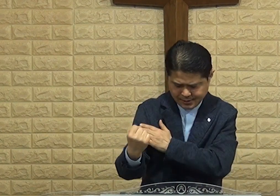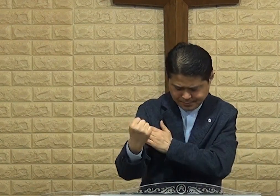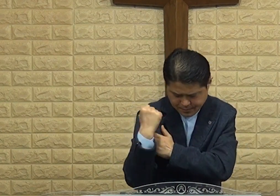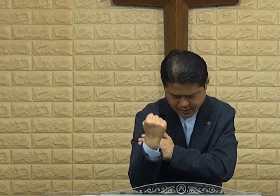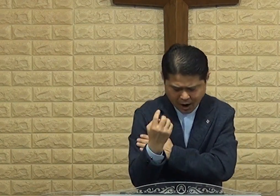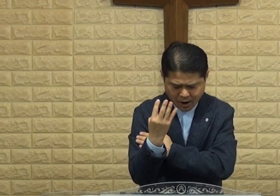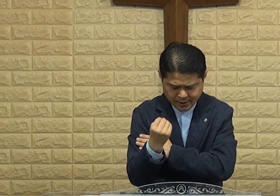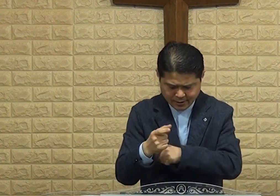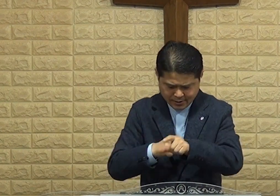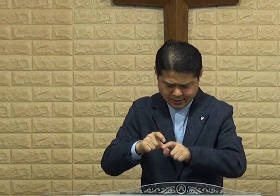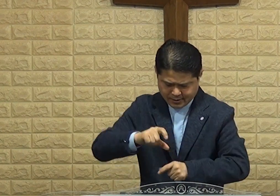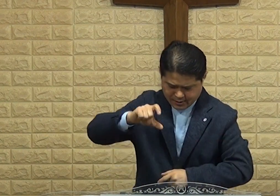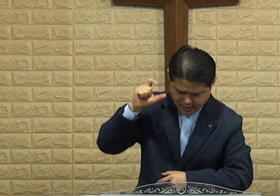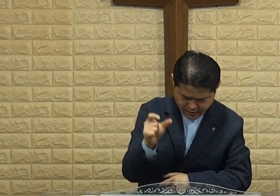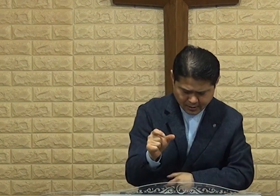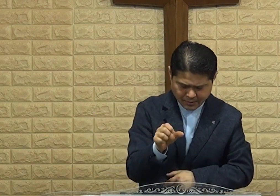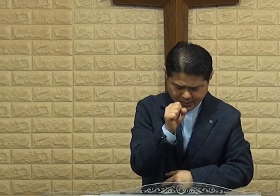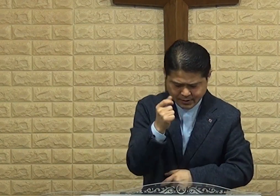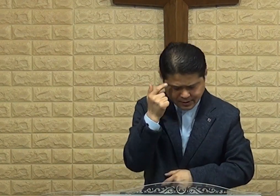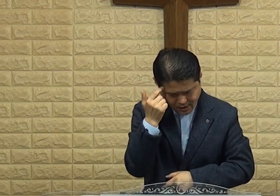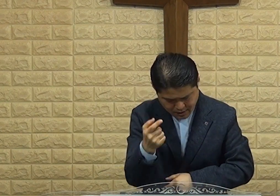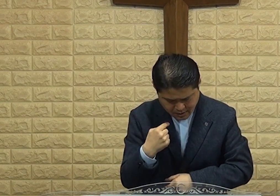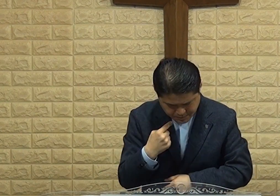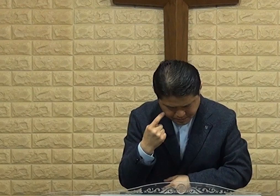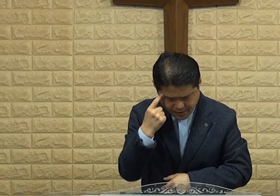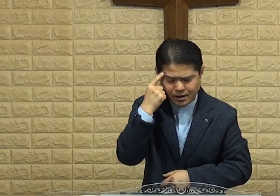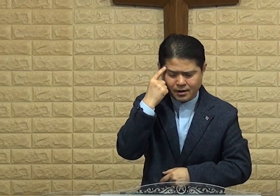크신 권능과 힘으로 더욱더 우리가